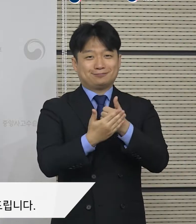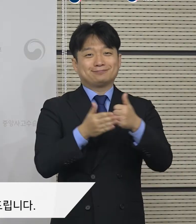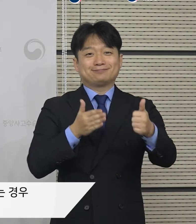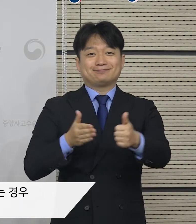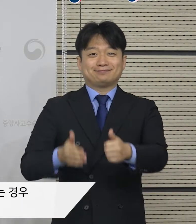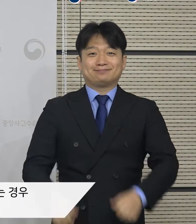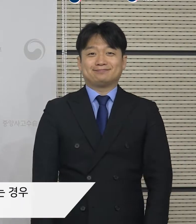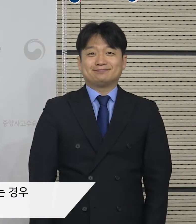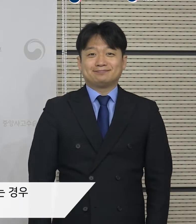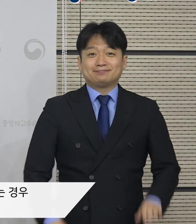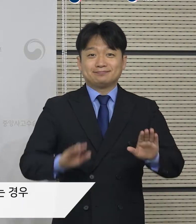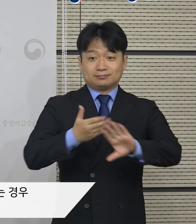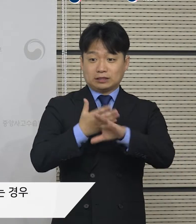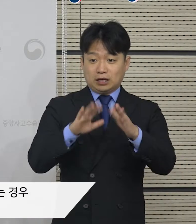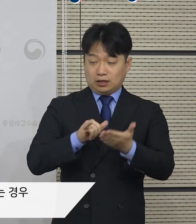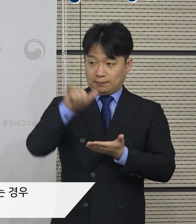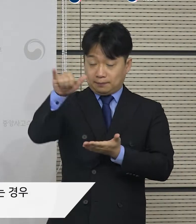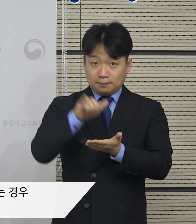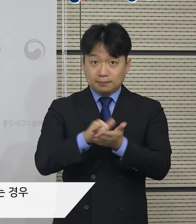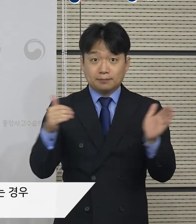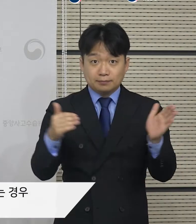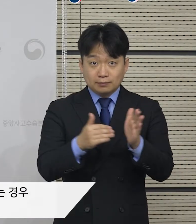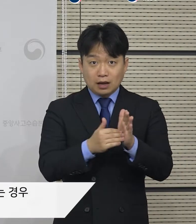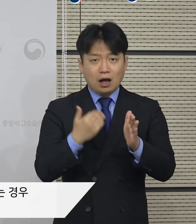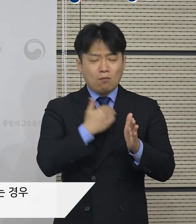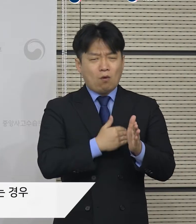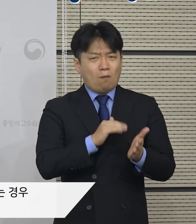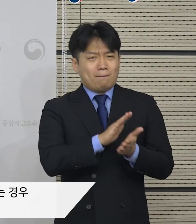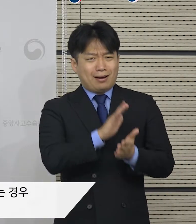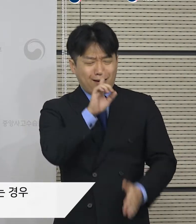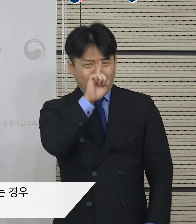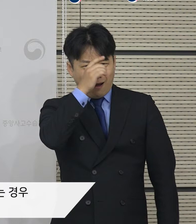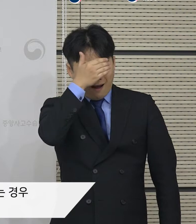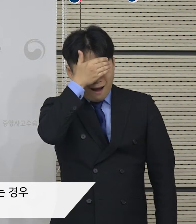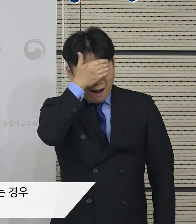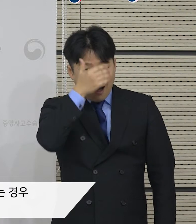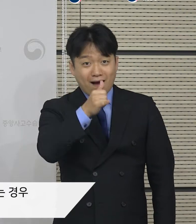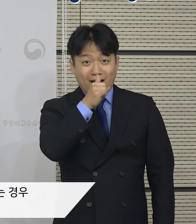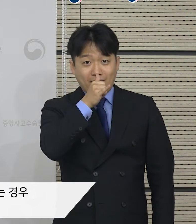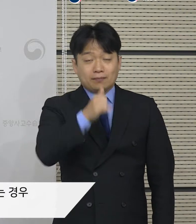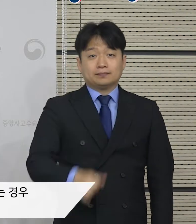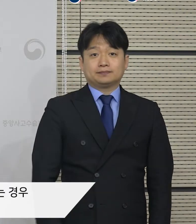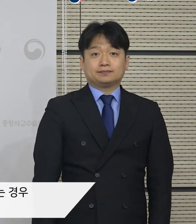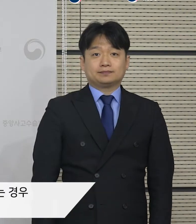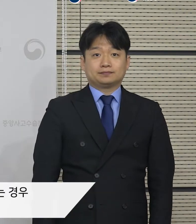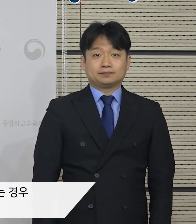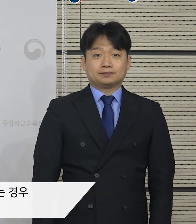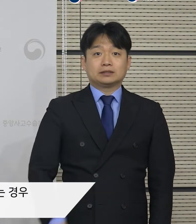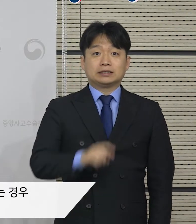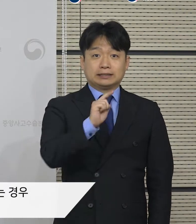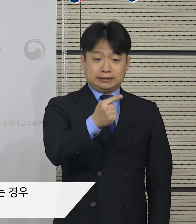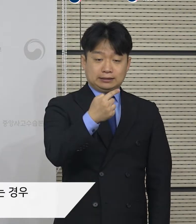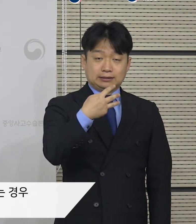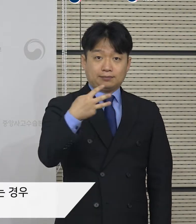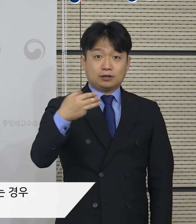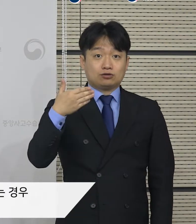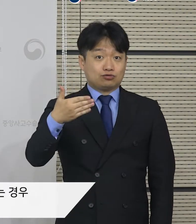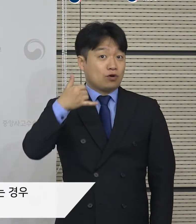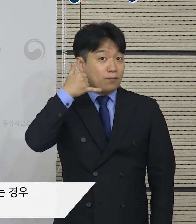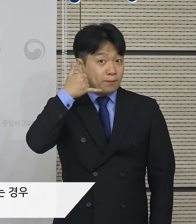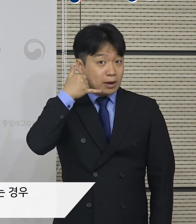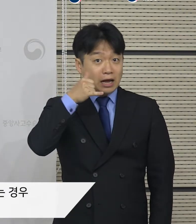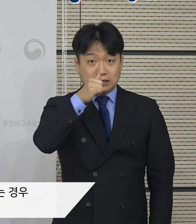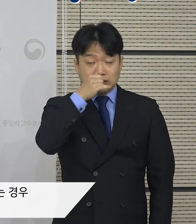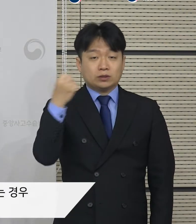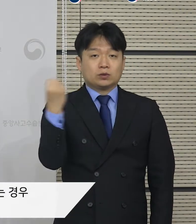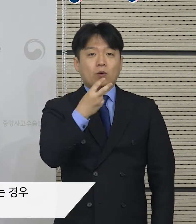당부드립니다. 특히 외국을 다녀와서 발열, 기침 등의 증상이 나타나는 경우 1339 콜센터나